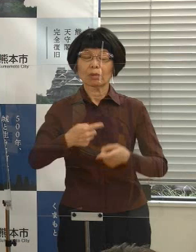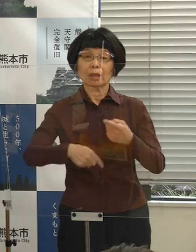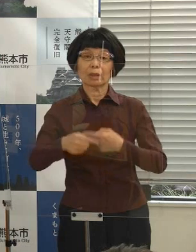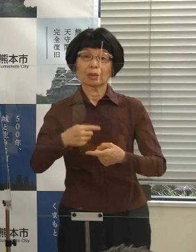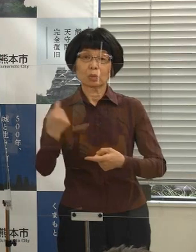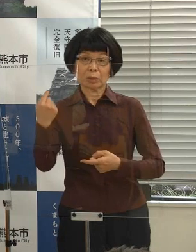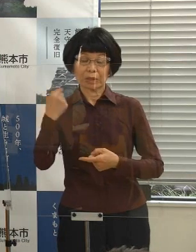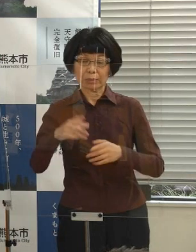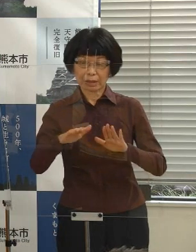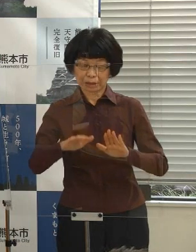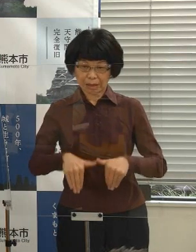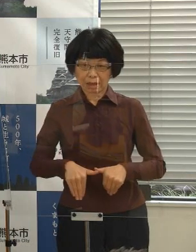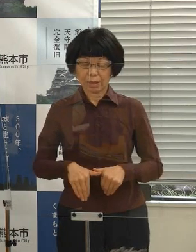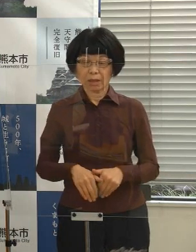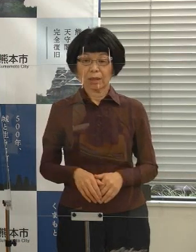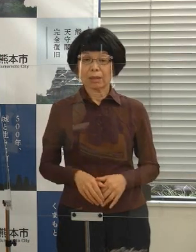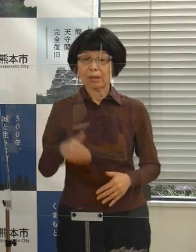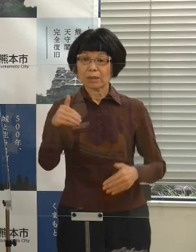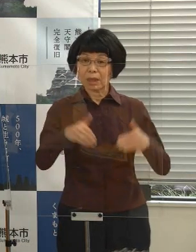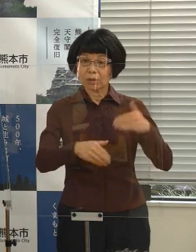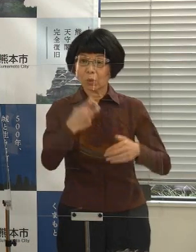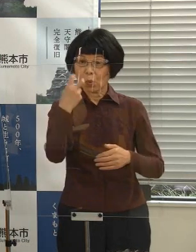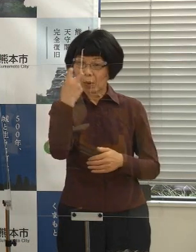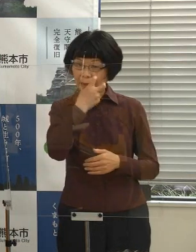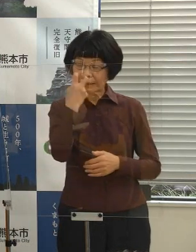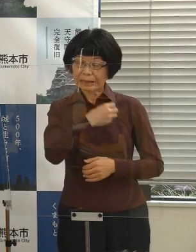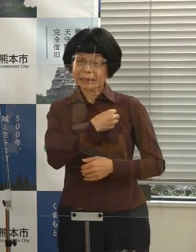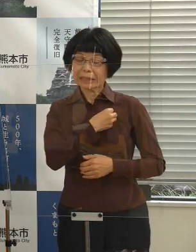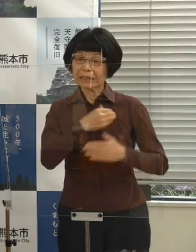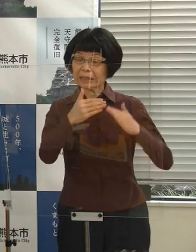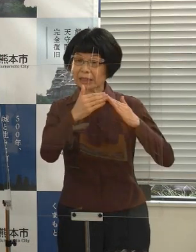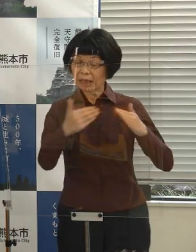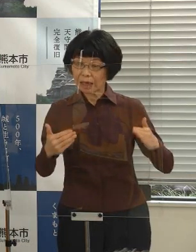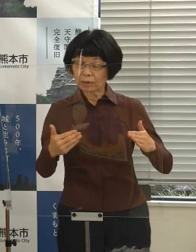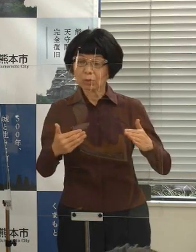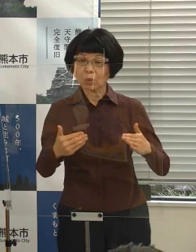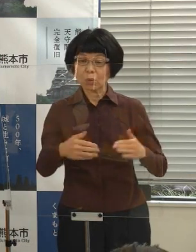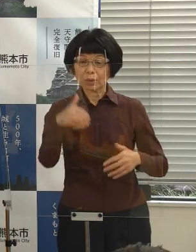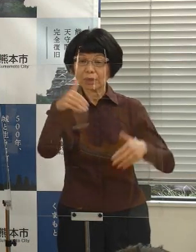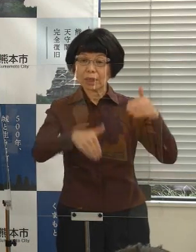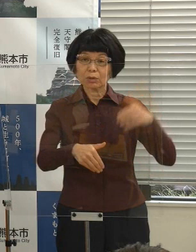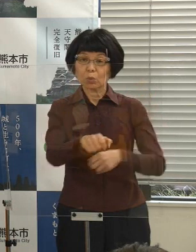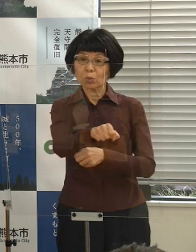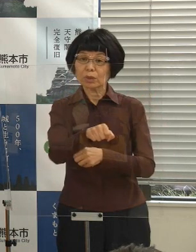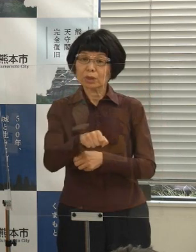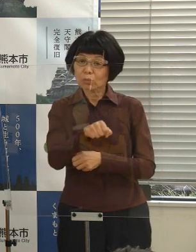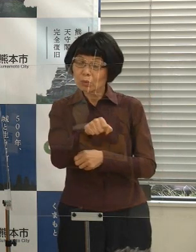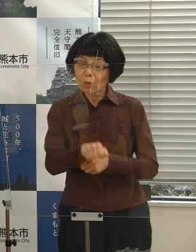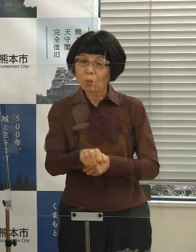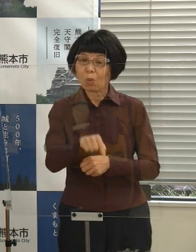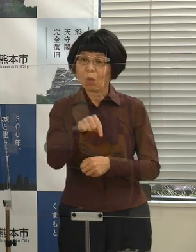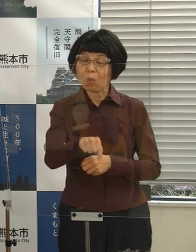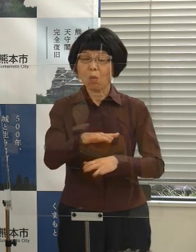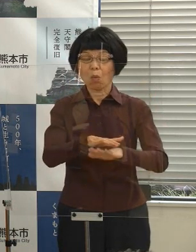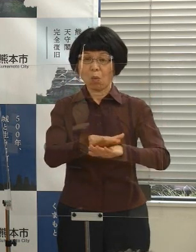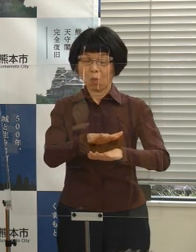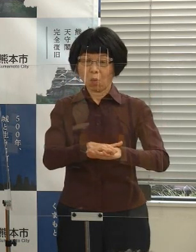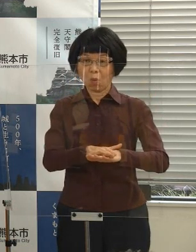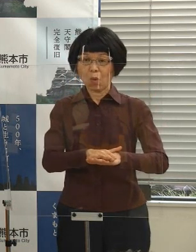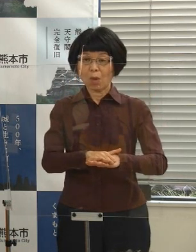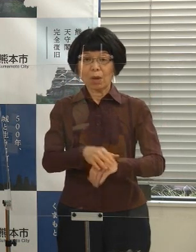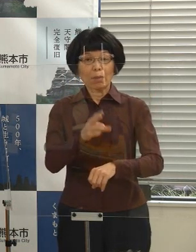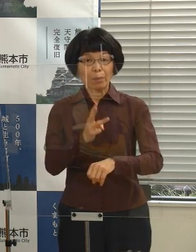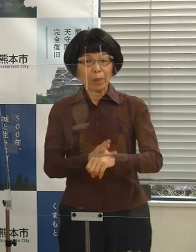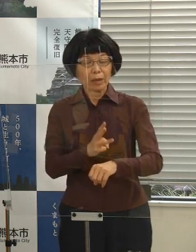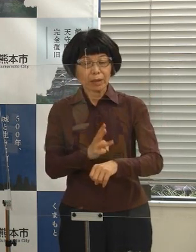やはり選挙管理委員会の方でのですね、やっぱりこの選挙事務の在り方ということについてですね、このもうマニュアルでどうこうと